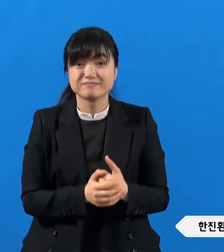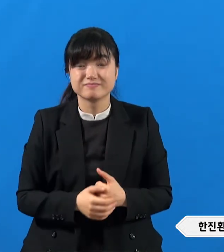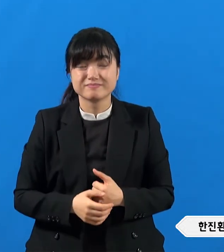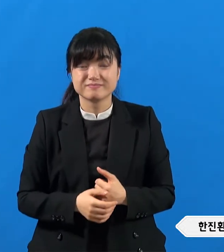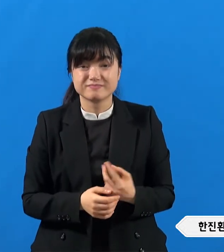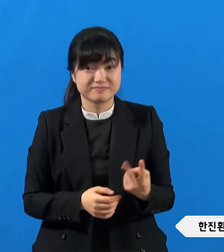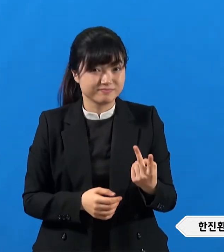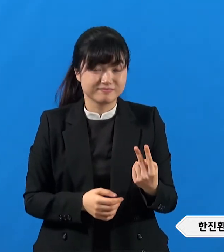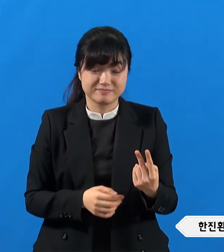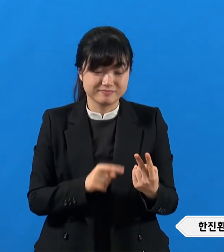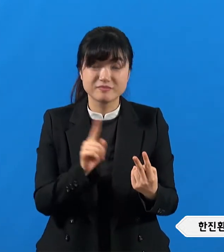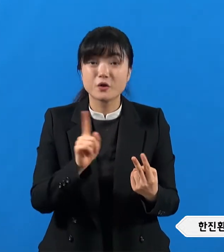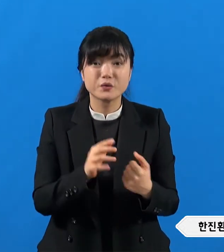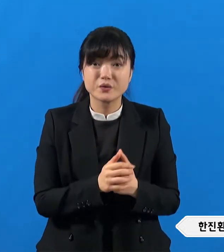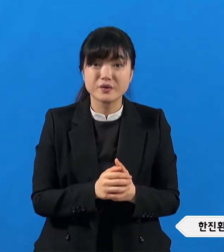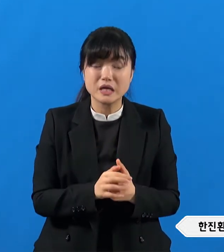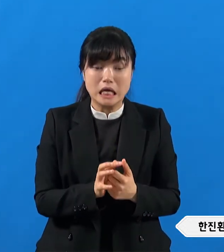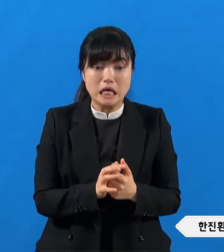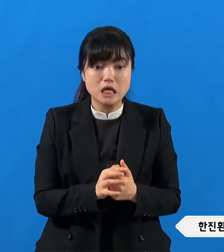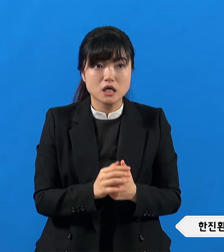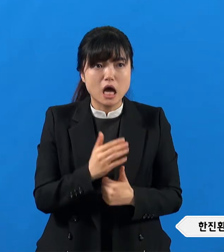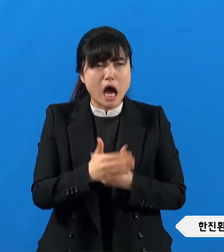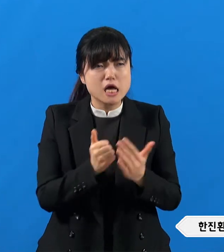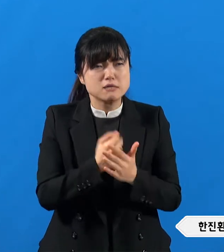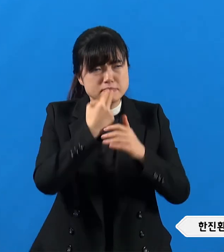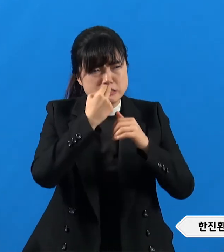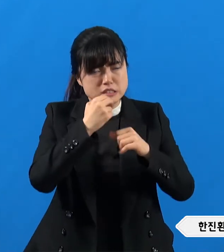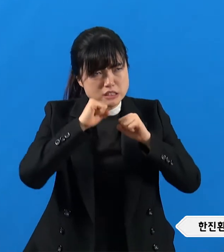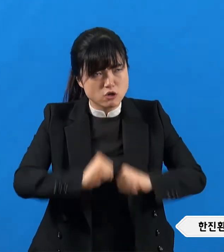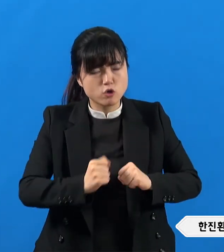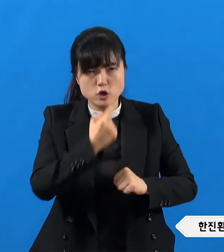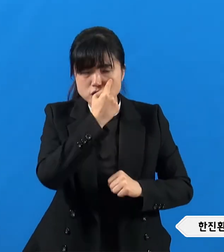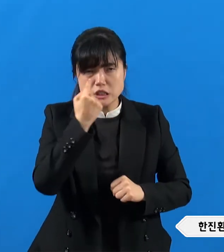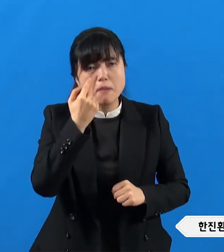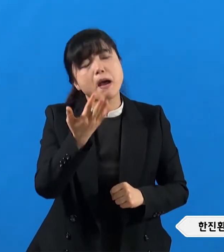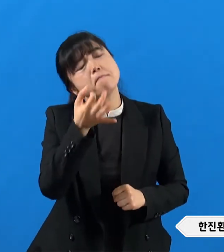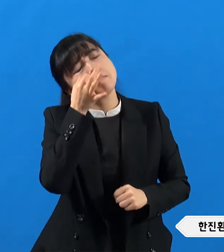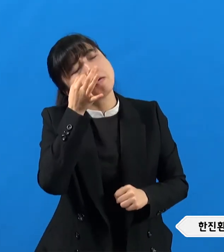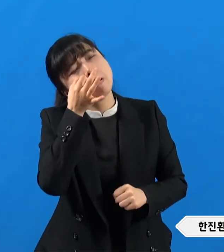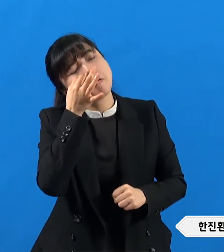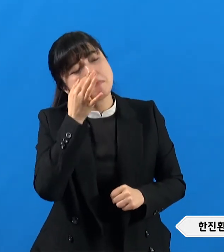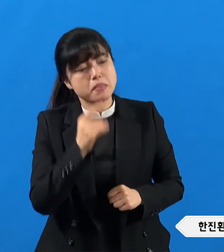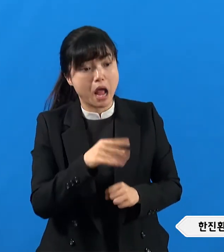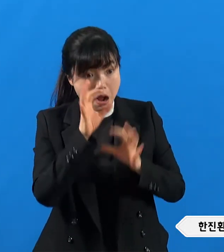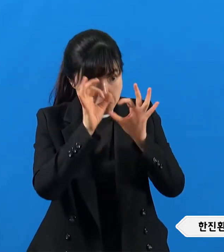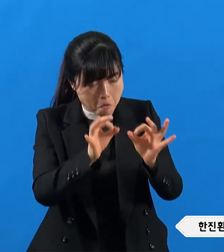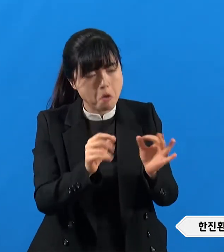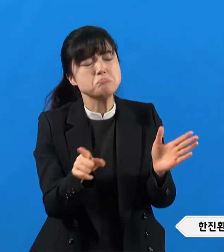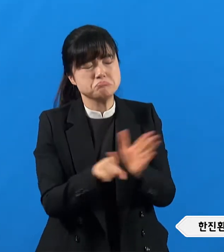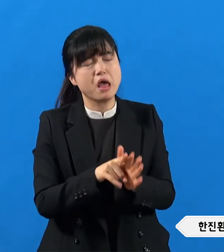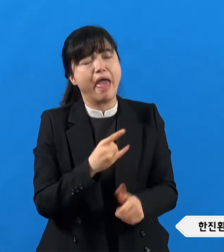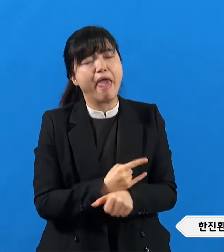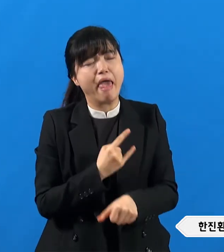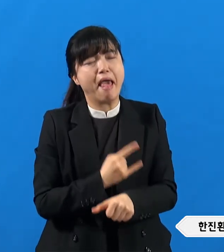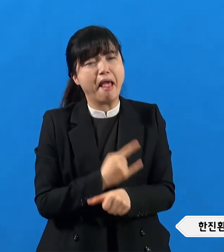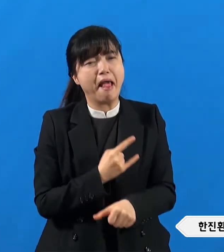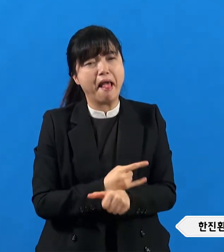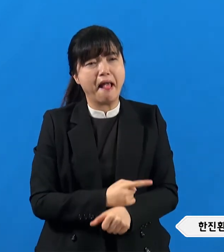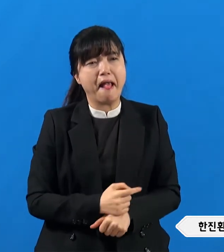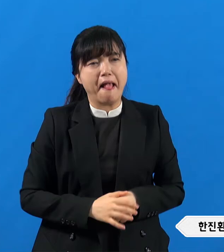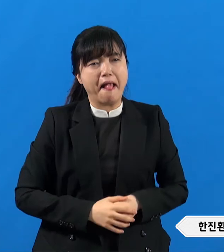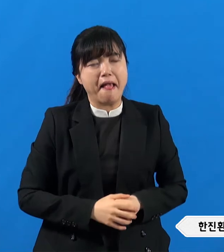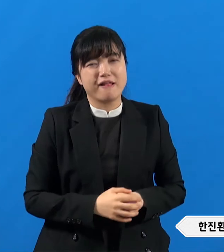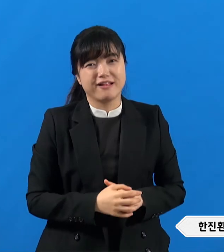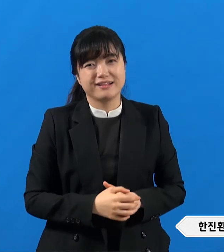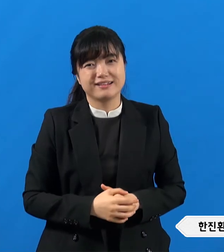신이 존재한다는 증거를 한번 대보아라. 그러면 그 증거를 내가 검토해보고 믿을지 안 믿을지